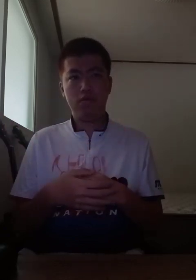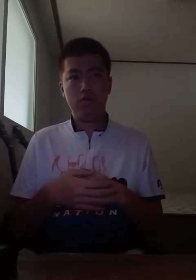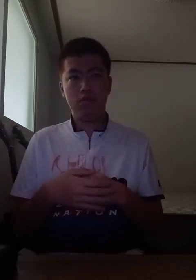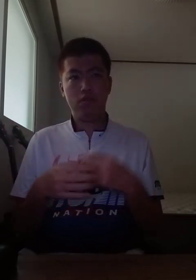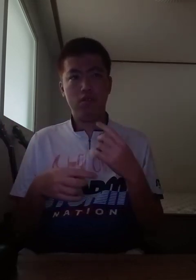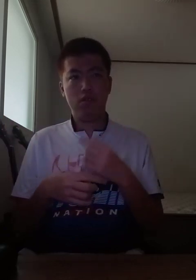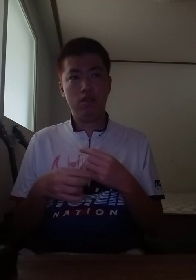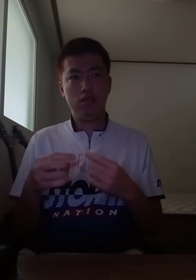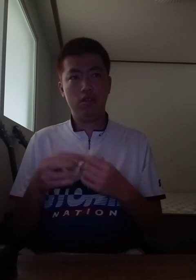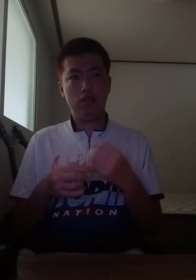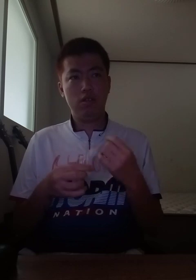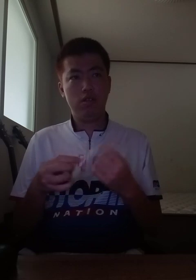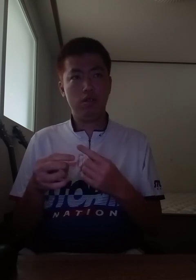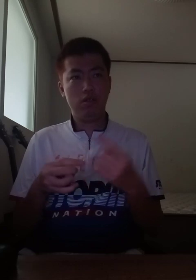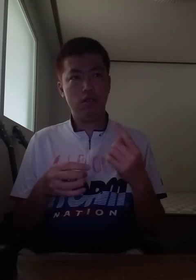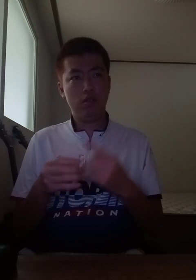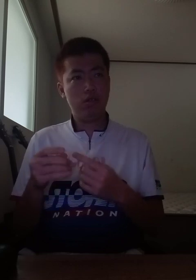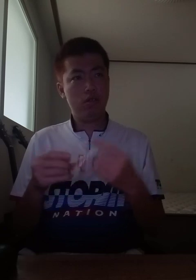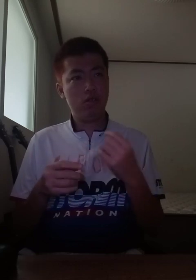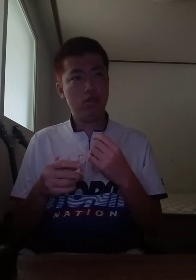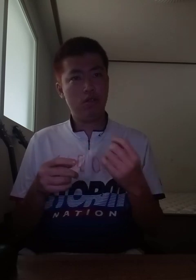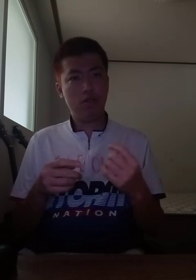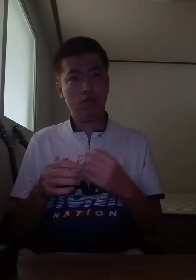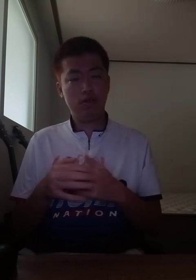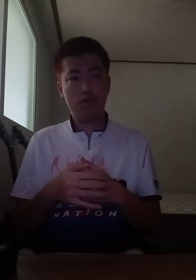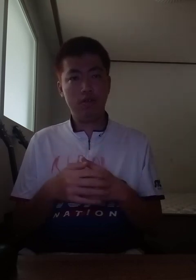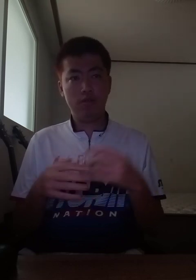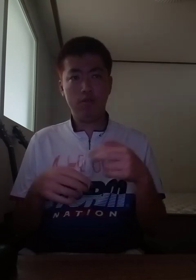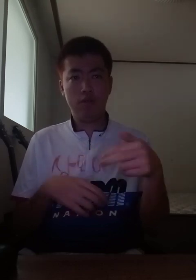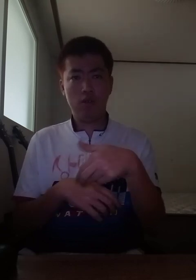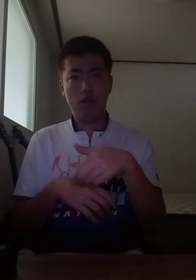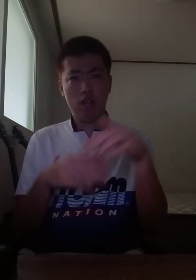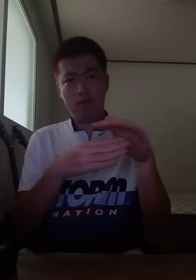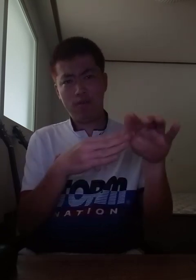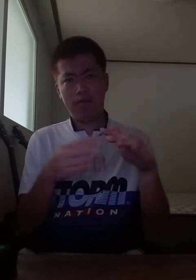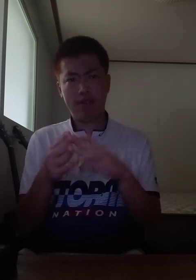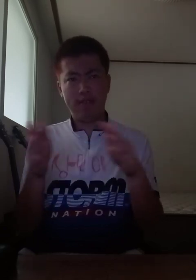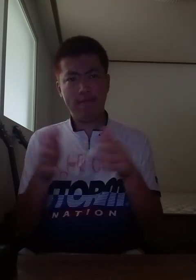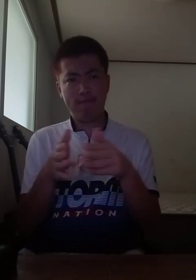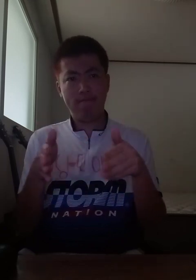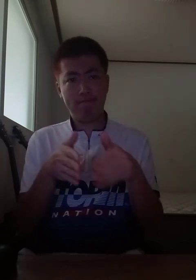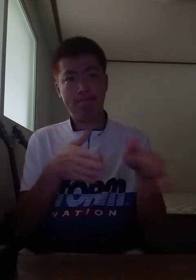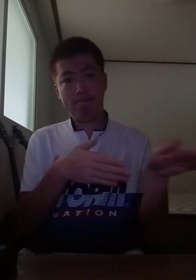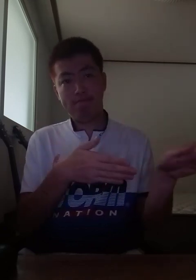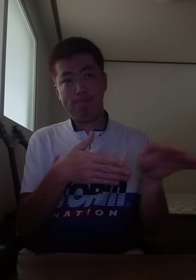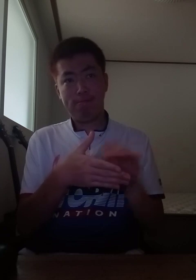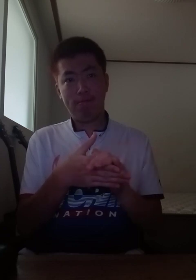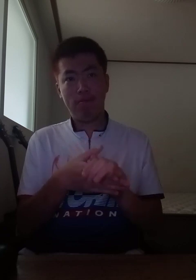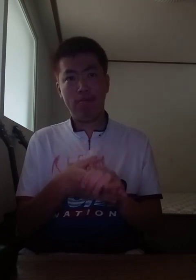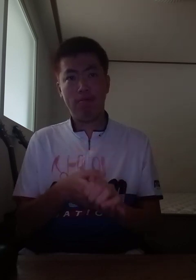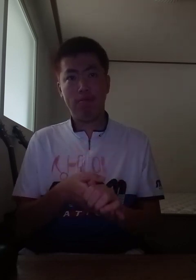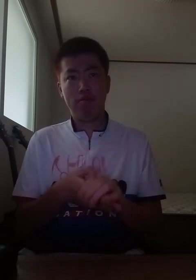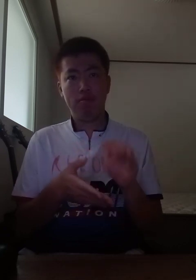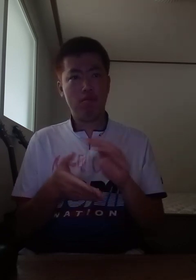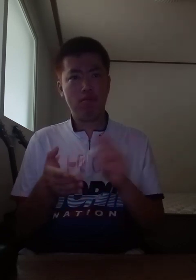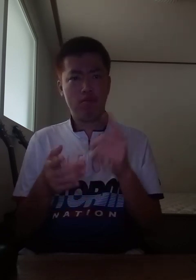심해지네. 매일 그렇다고 보면 돼요. 버스를 타려는 승객들은 아예 차도로 나왔습니다. 차를 이리 대놓으면 우리가 안 보이잖아. 저 오는